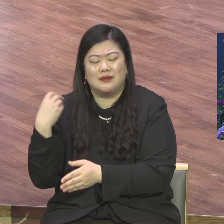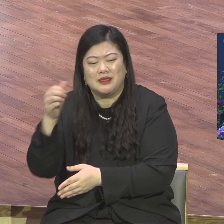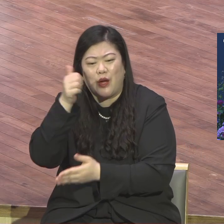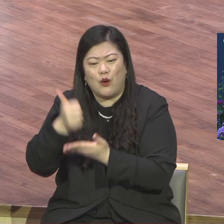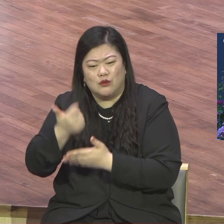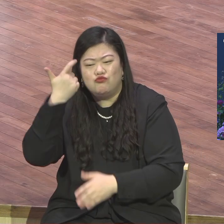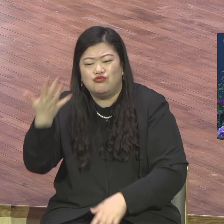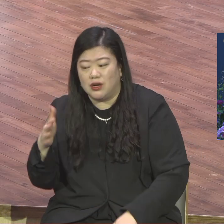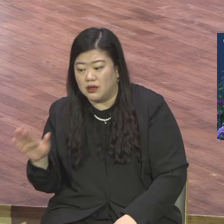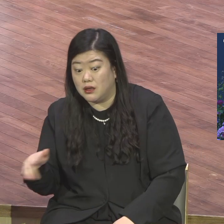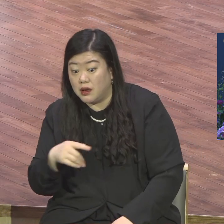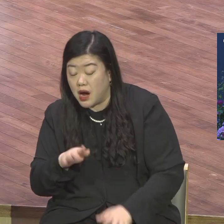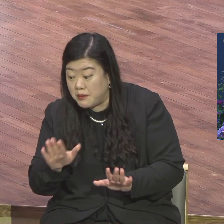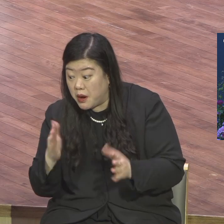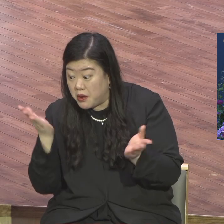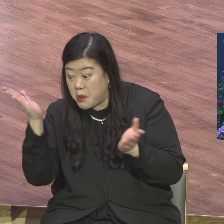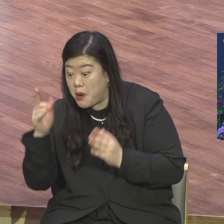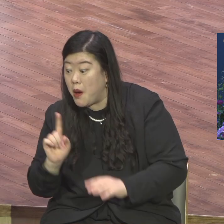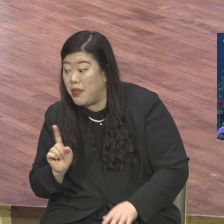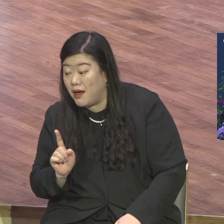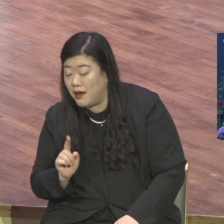그러니까 교회 가서 하지 말고